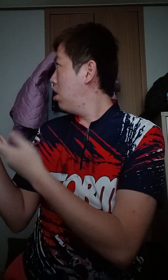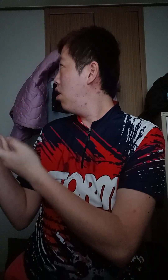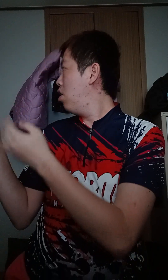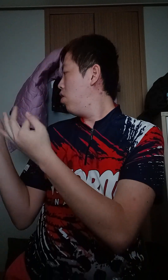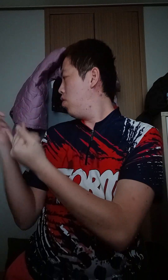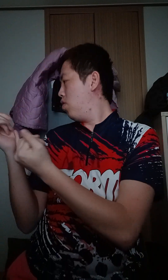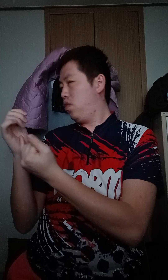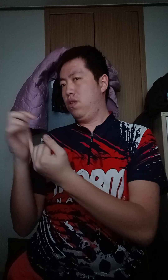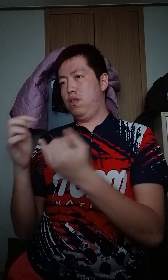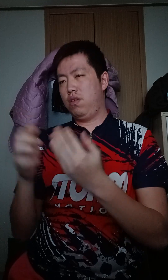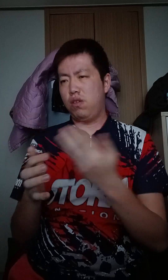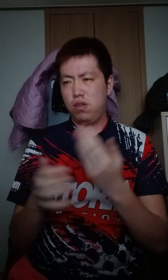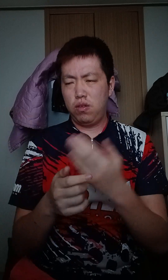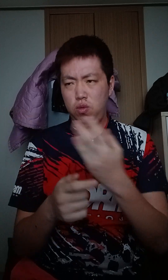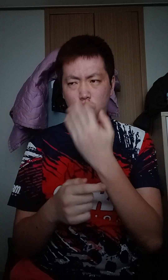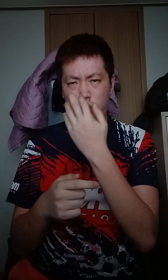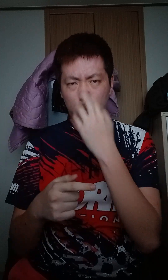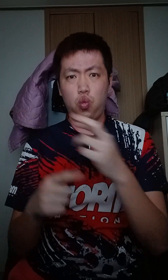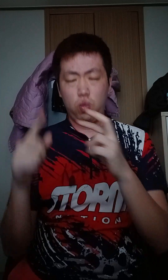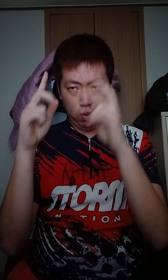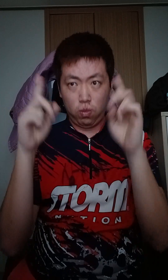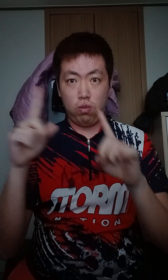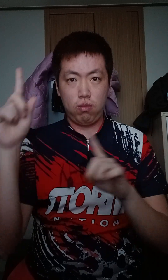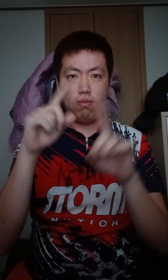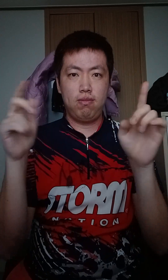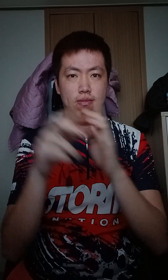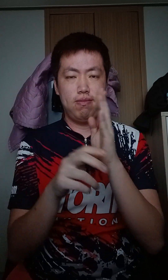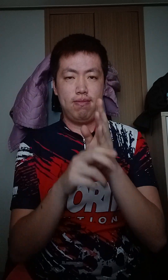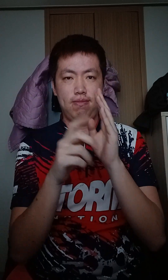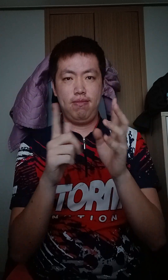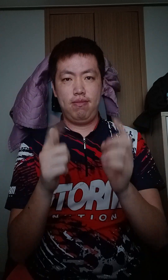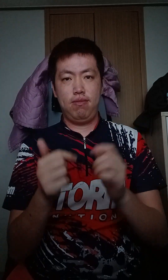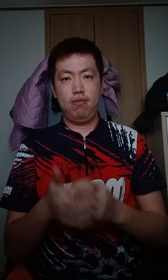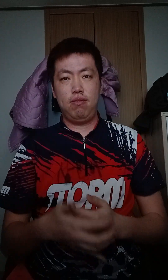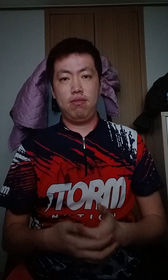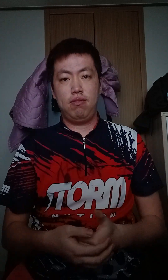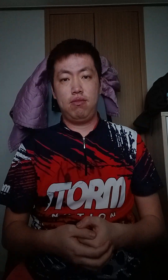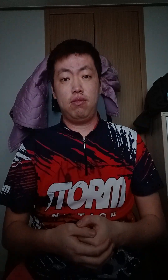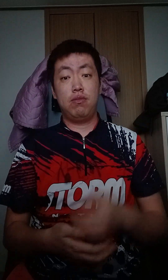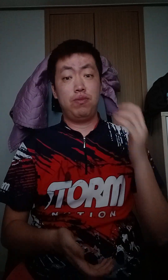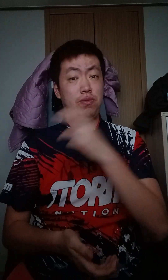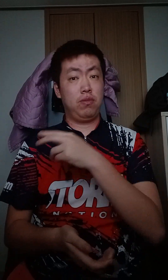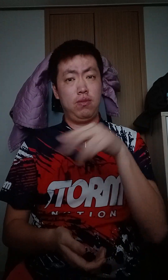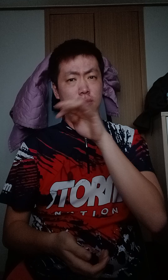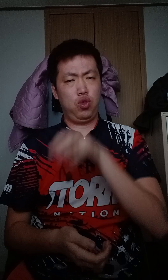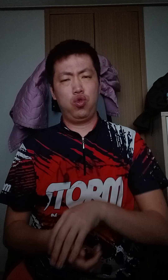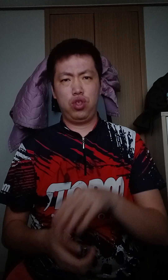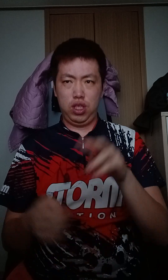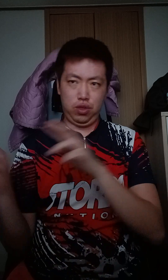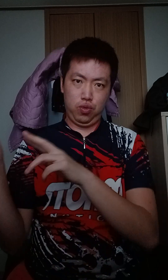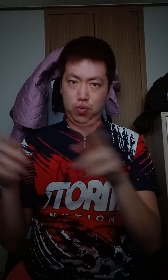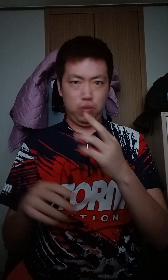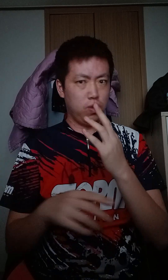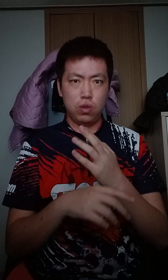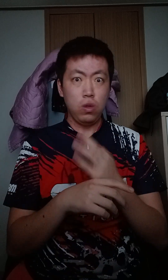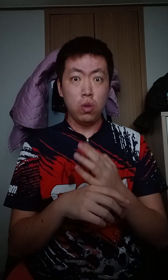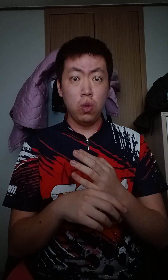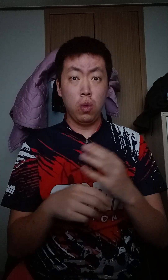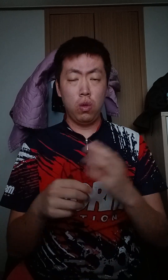이용하는 데 불편함으로서의 원상복구했다고 주장합니다. 하지만 센터 측은 무단 개조한 적이 없다며 장애인